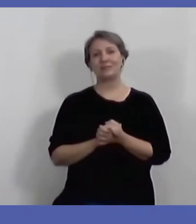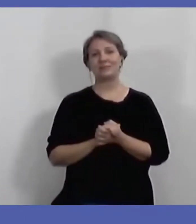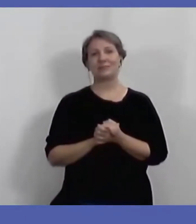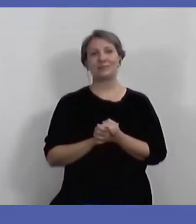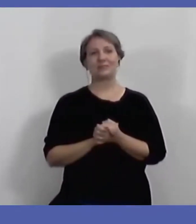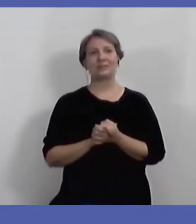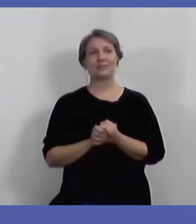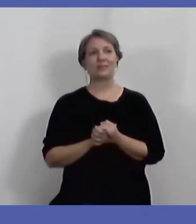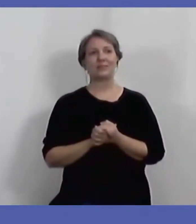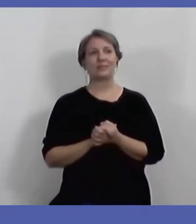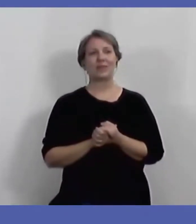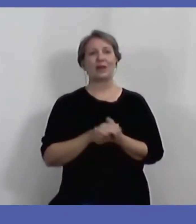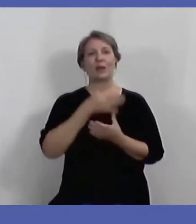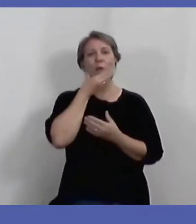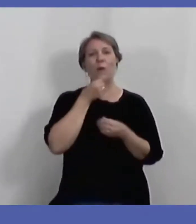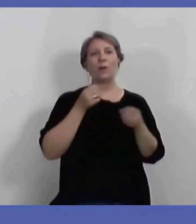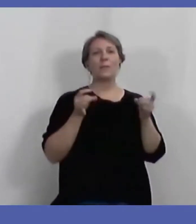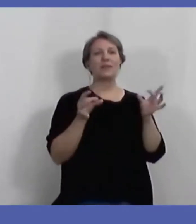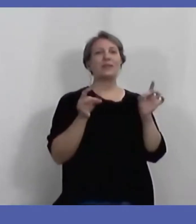estão comportores?